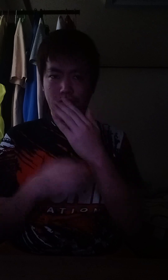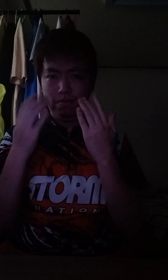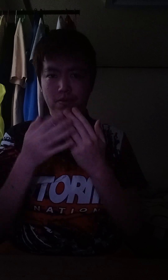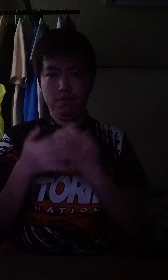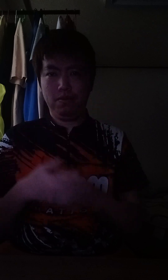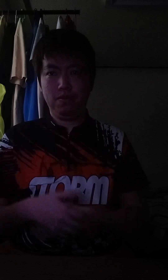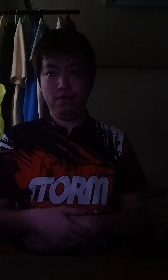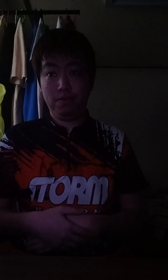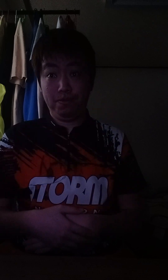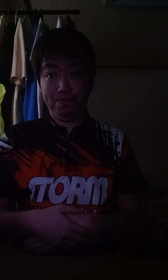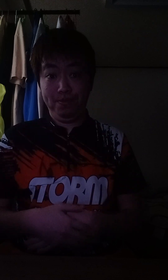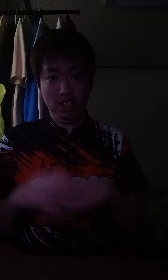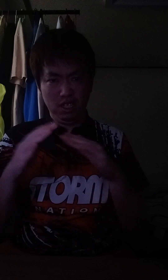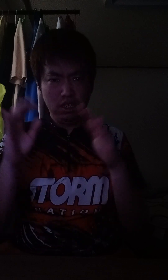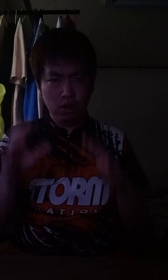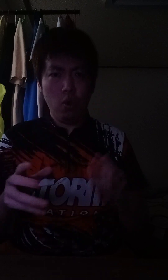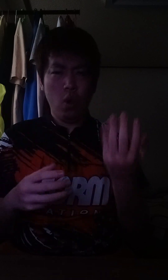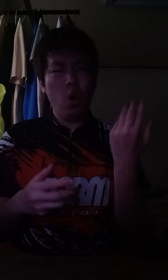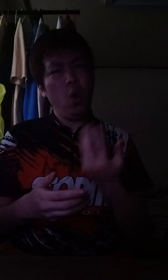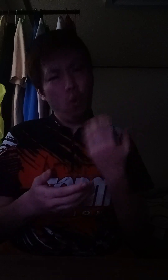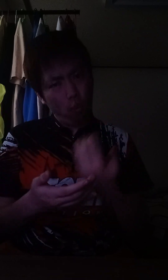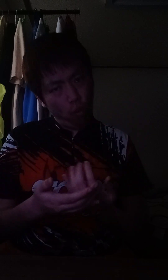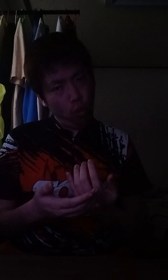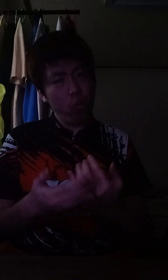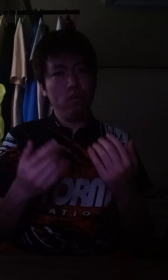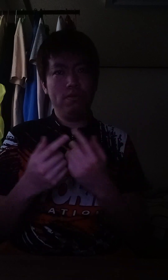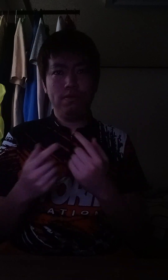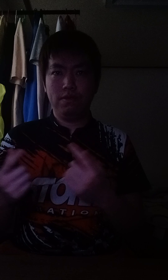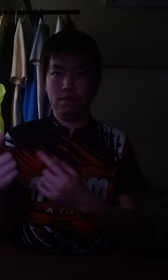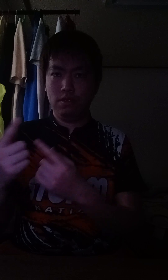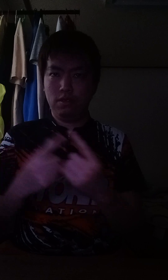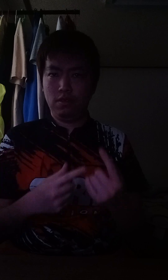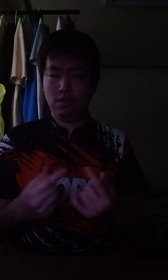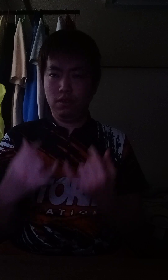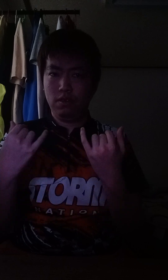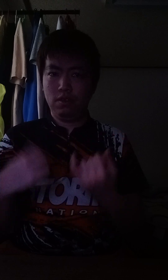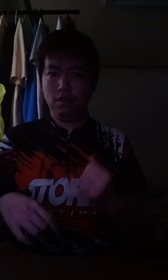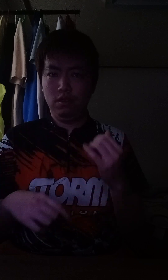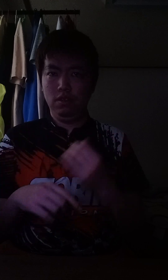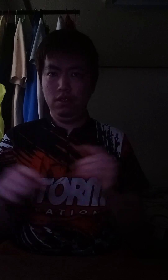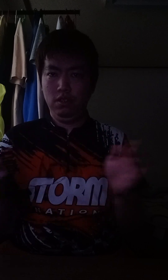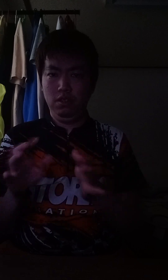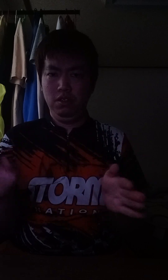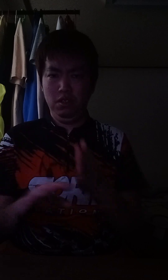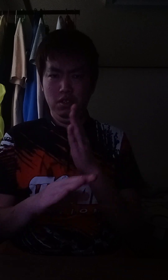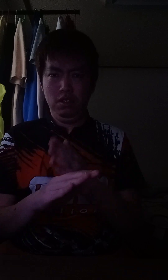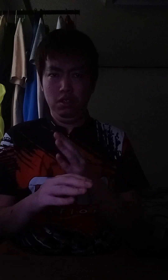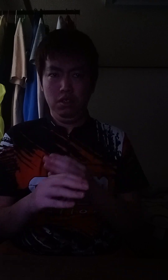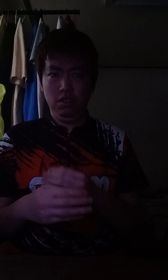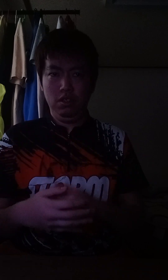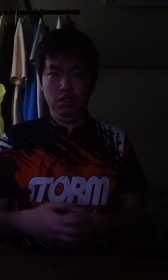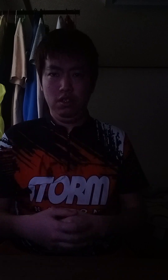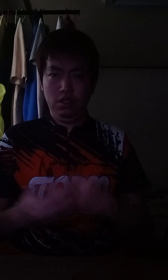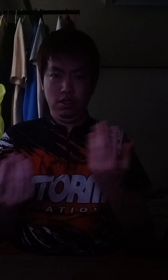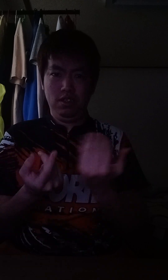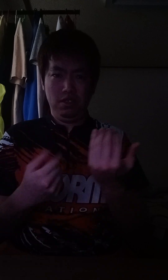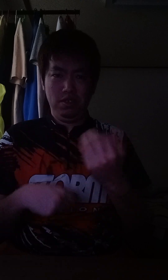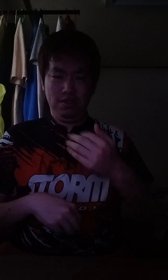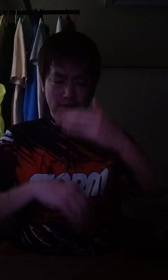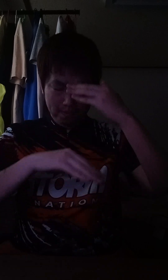네, 너무 아이가 힘드니까. 힘든데 제가 해줄 수 있는 게 아무것도 없잖아요. 승현이한테 좀